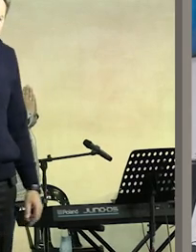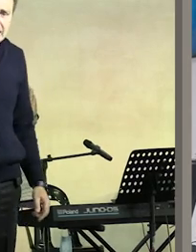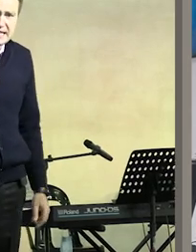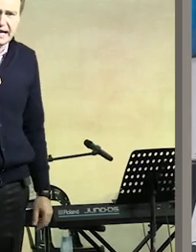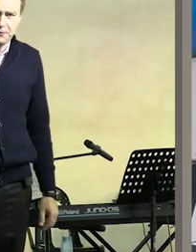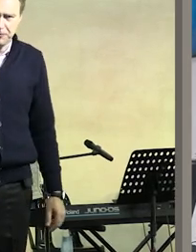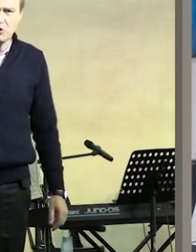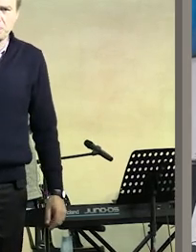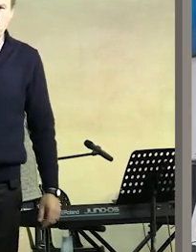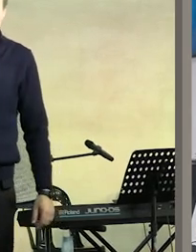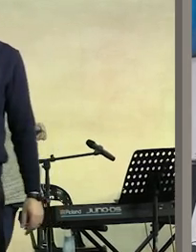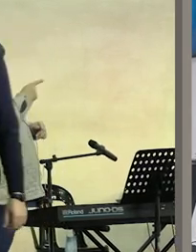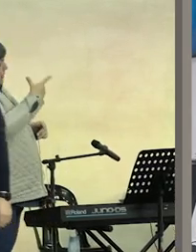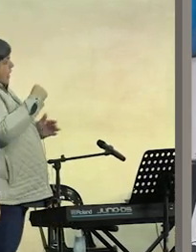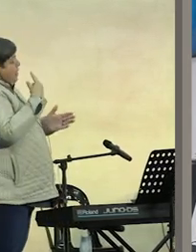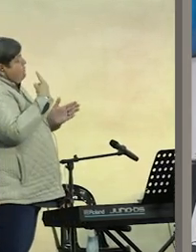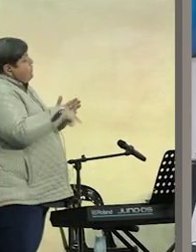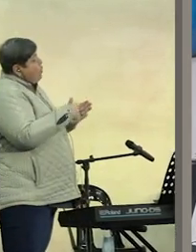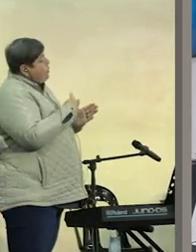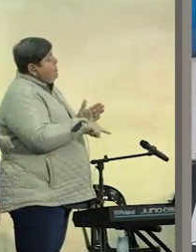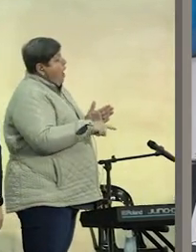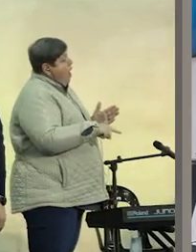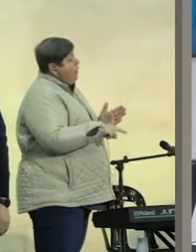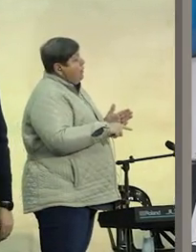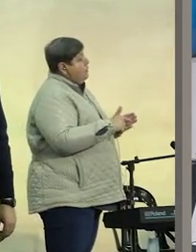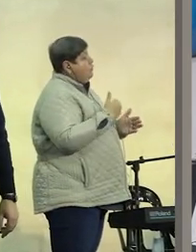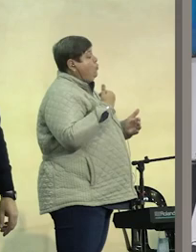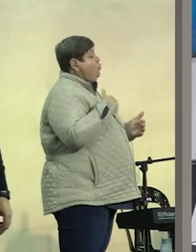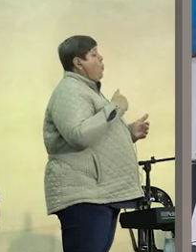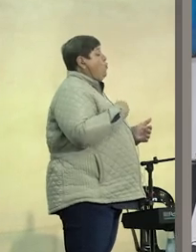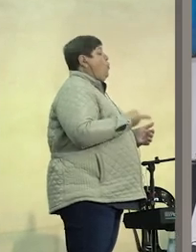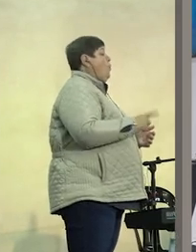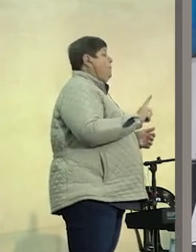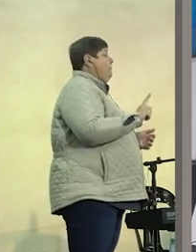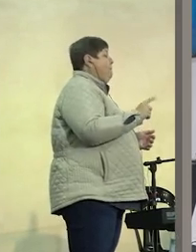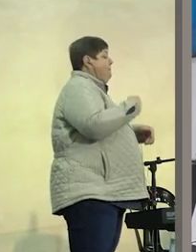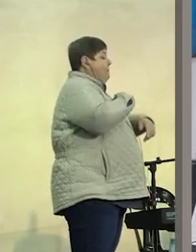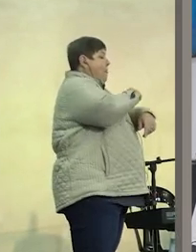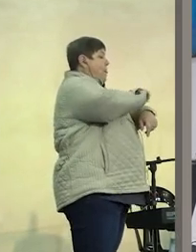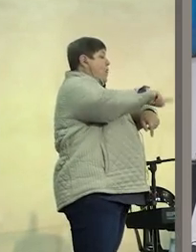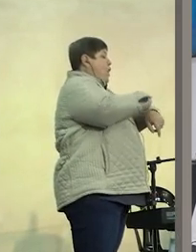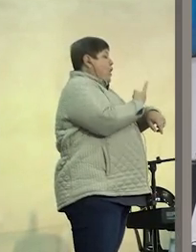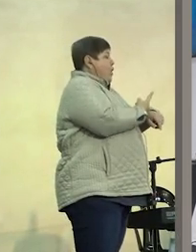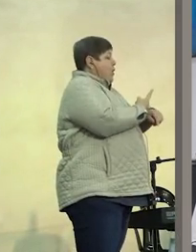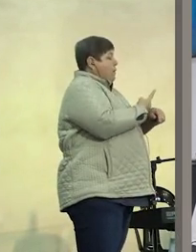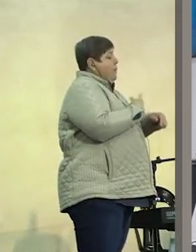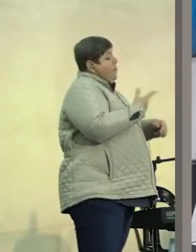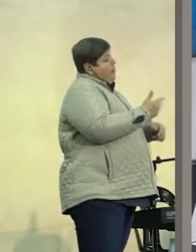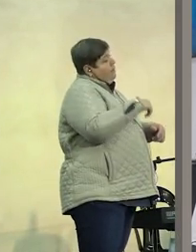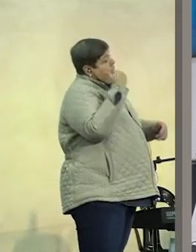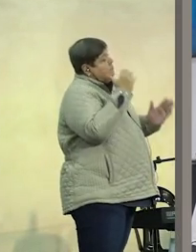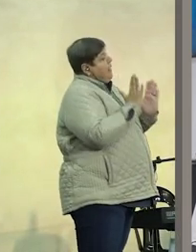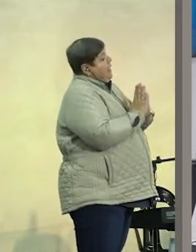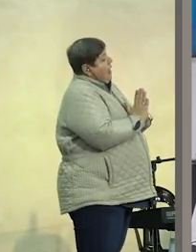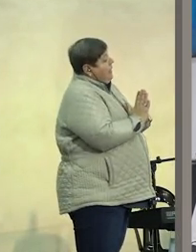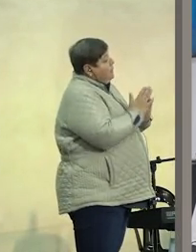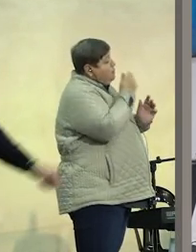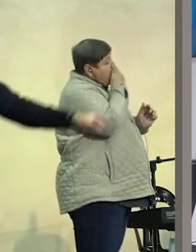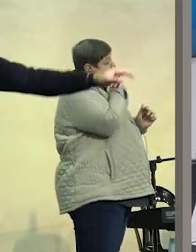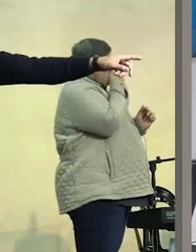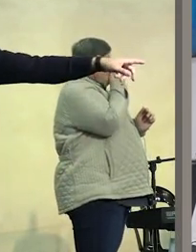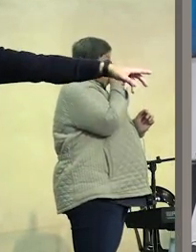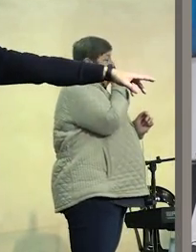As ek en jy die fout maak deur om te dink, sonoggend se uur is genoeg om hulle geestelike opvoeding te gee,